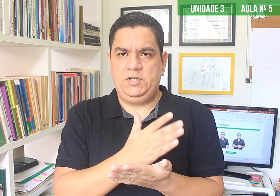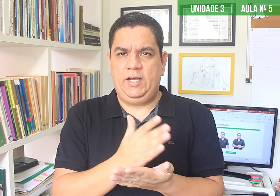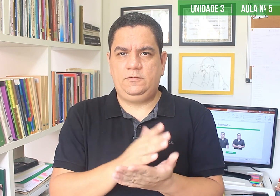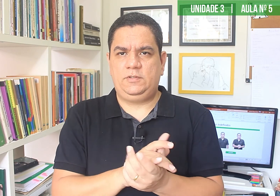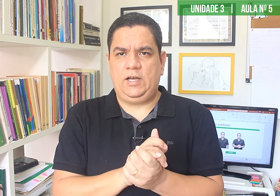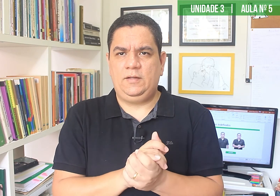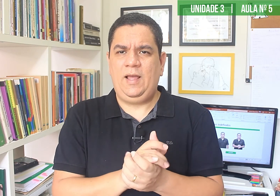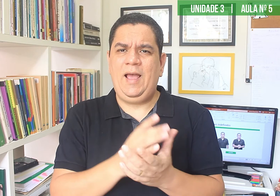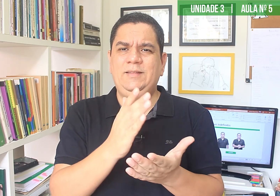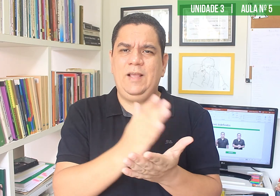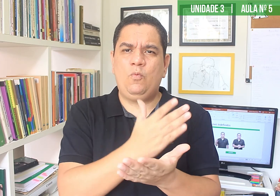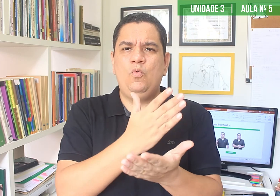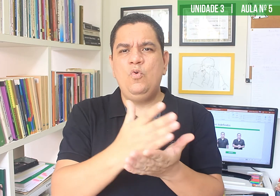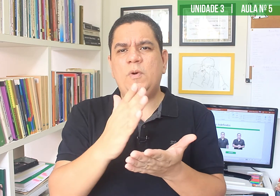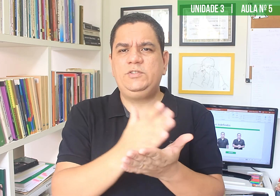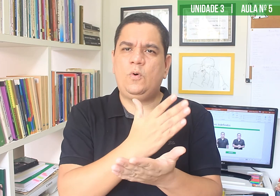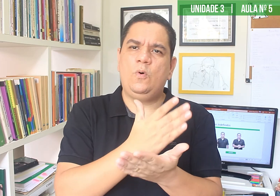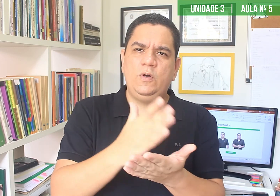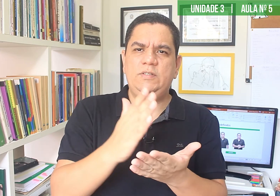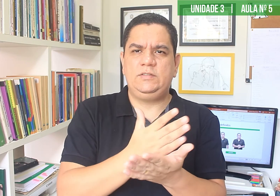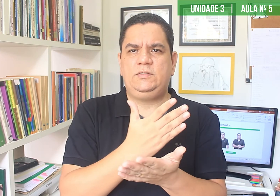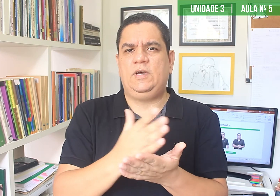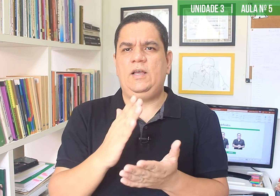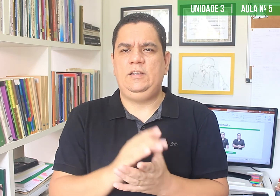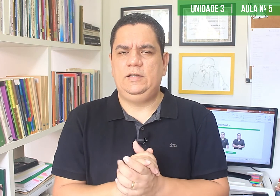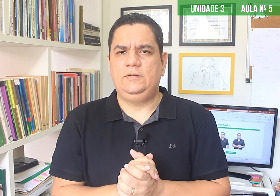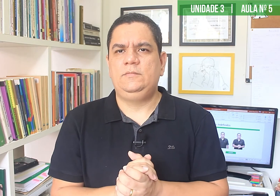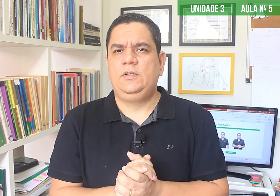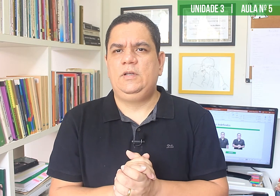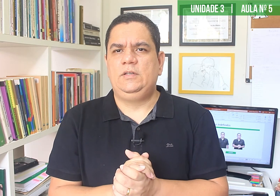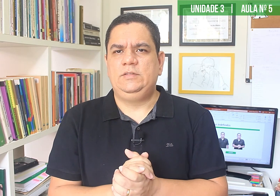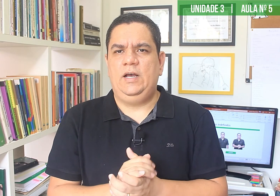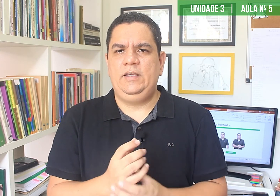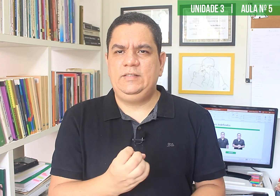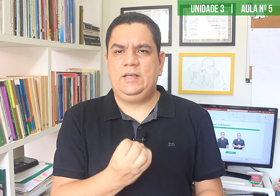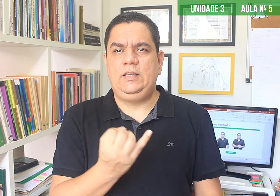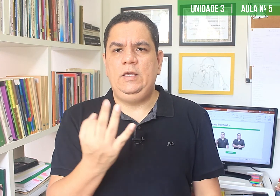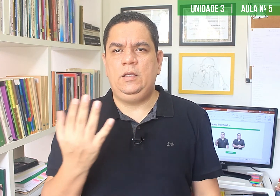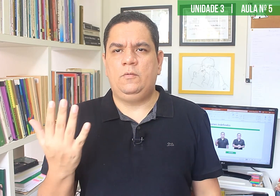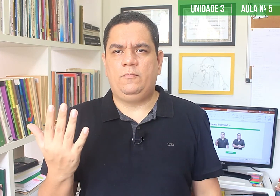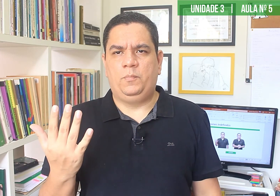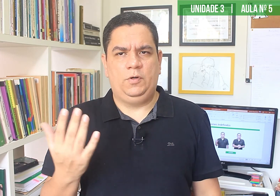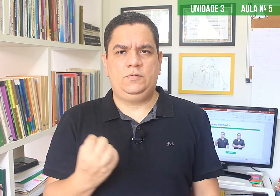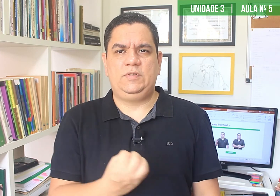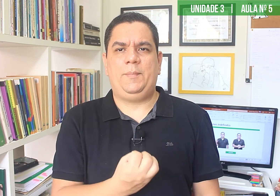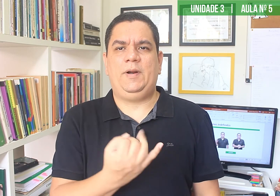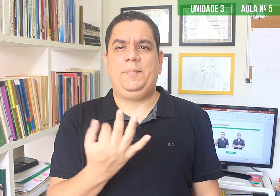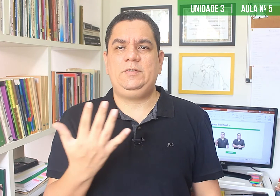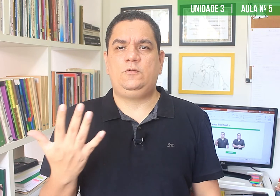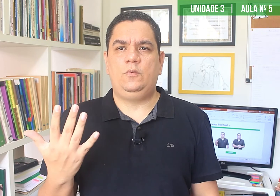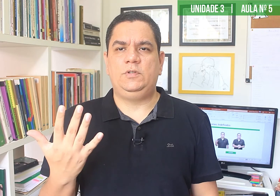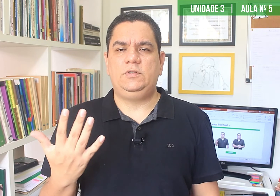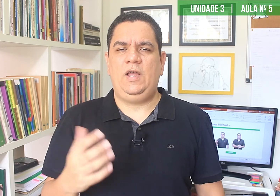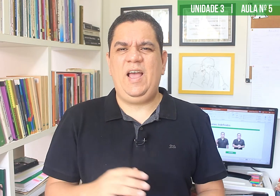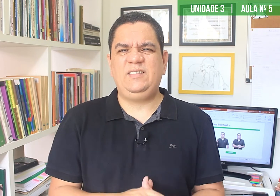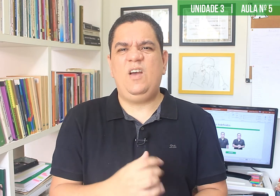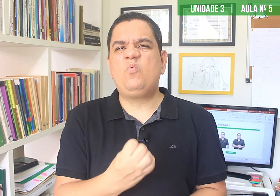objetos, tá? Tem algumas coisas ainda. Tá? E esse aqui eu posso usar para pessoas. Tem